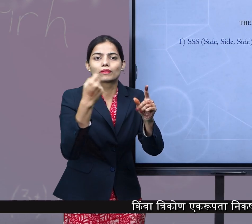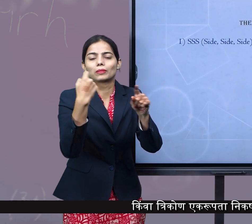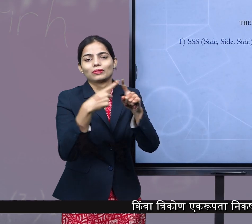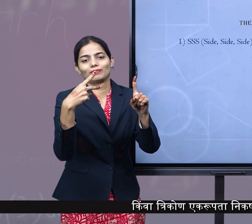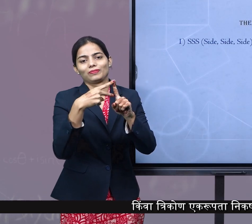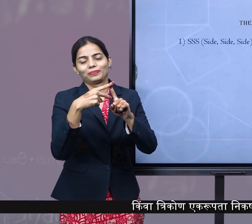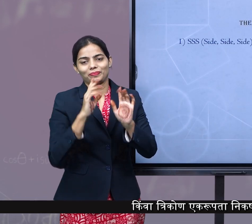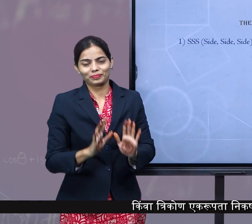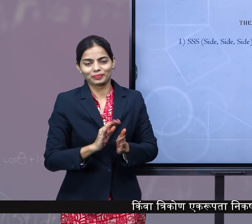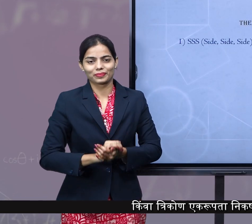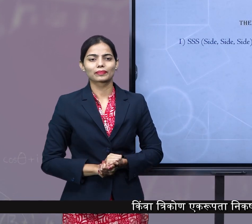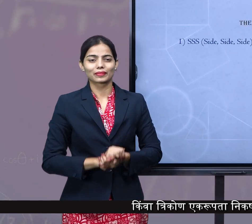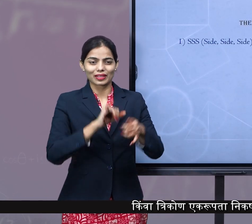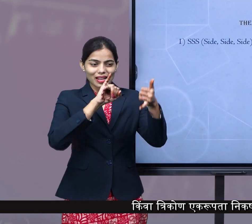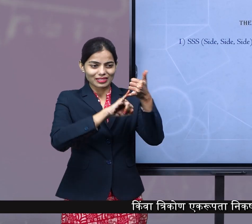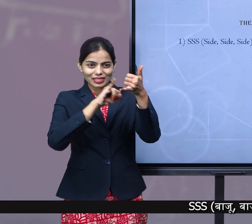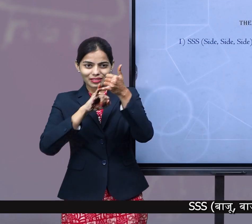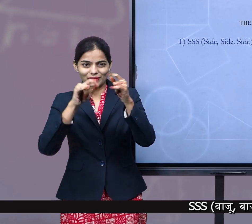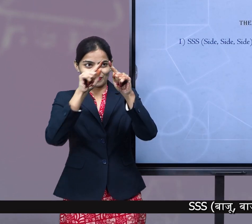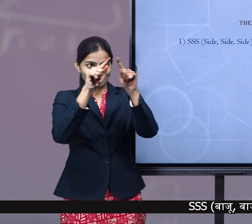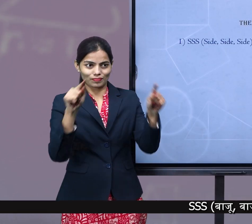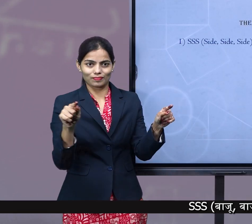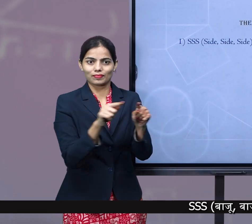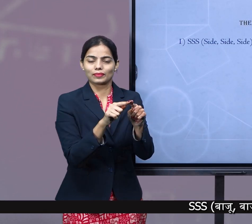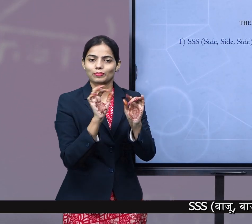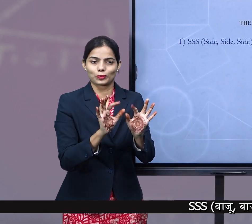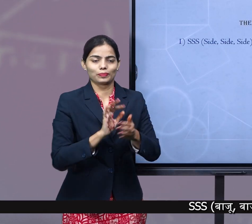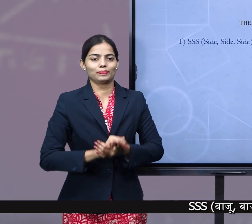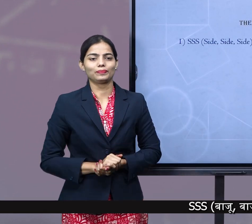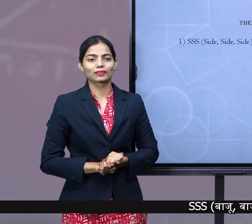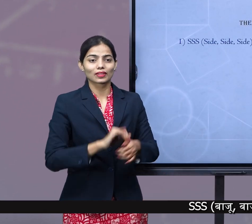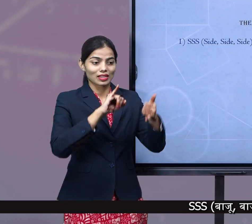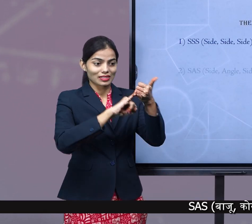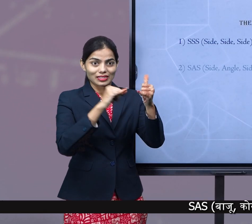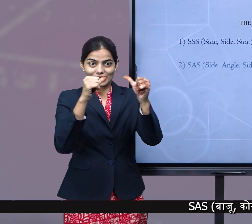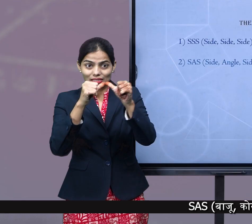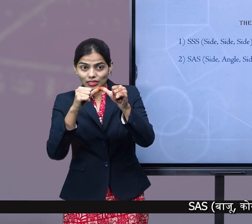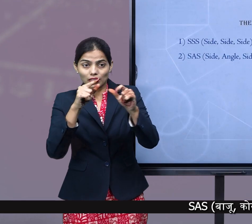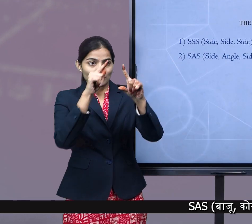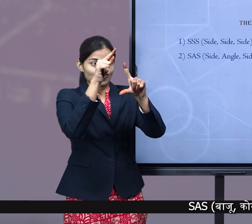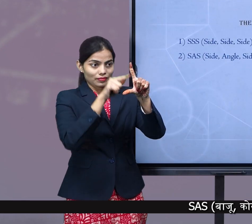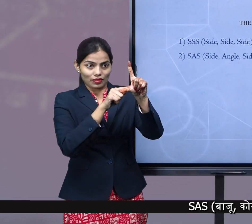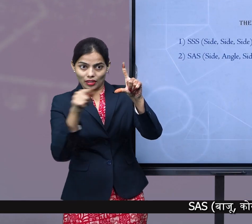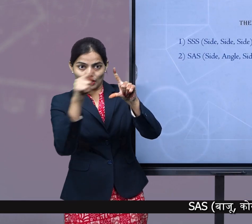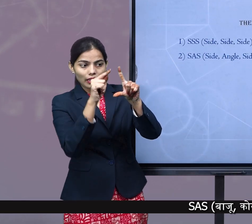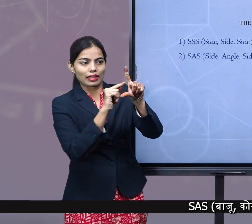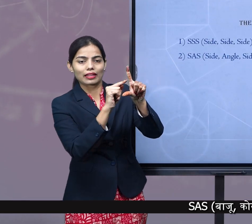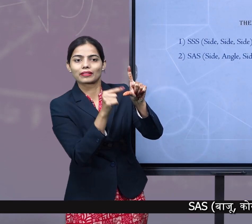निकष खालीलप्रमाणे आहेत. SSS बाजू बाजू बाजू, SAS बाजू कोन